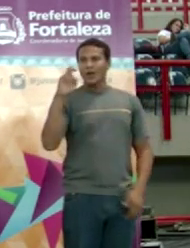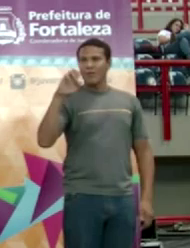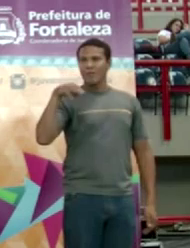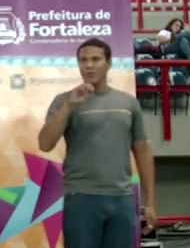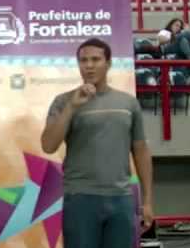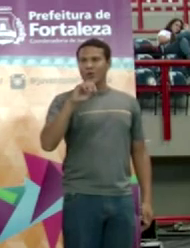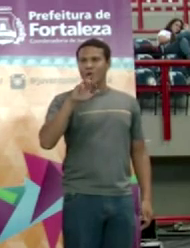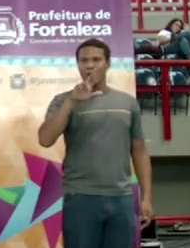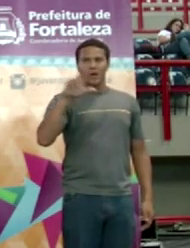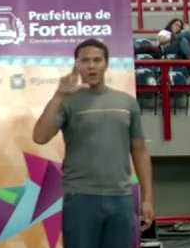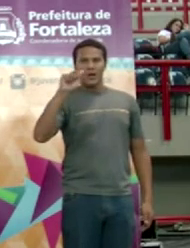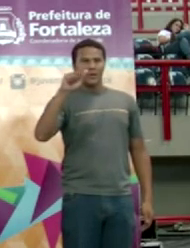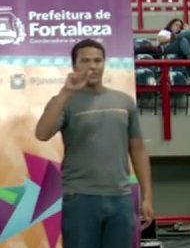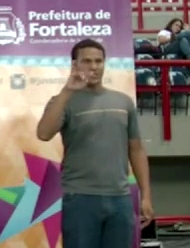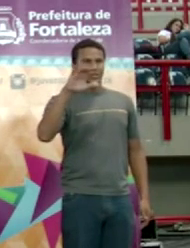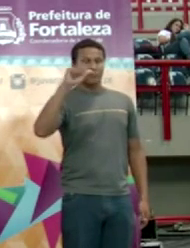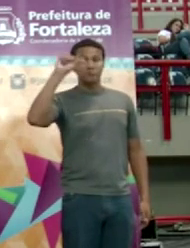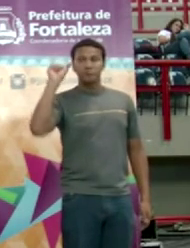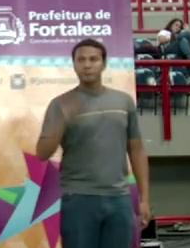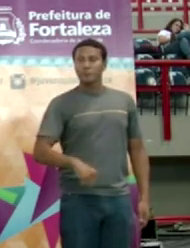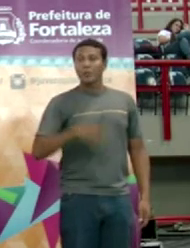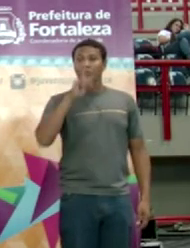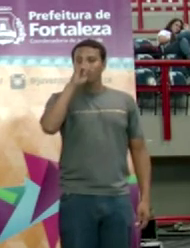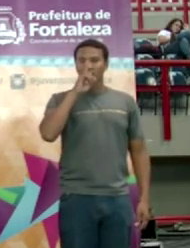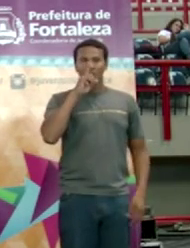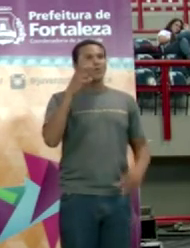salicílico. Quais são as opções que você vai ter?